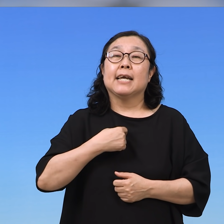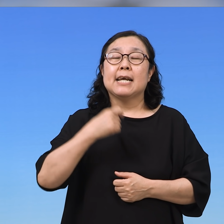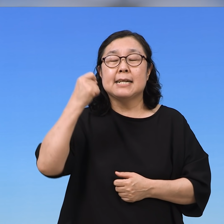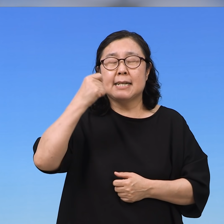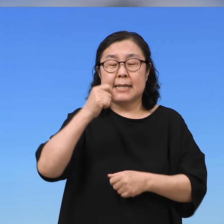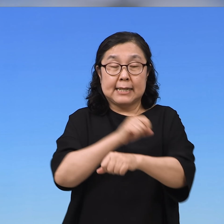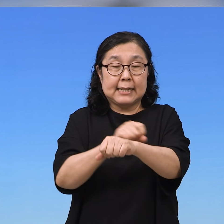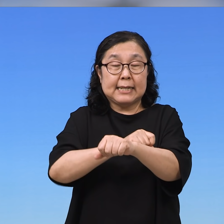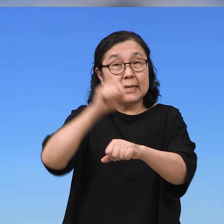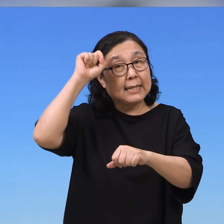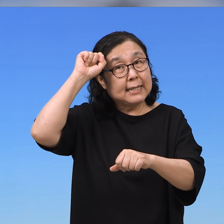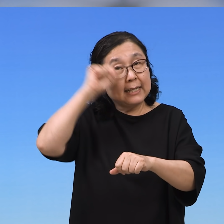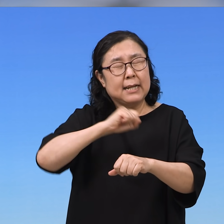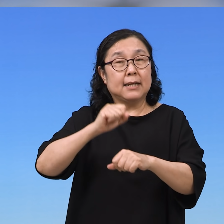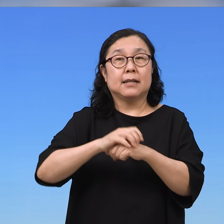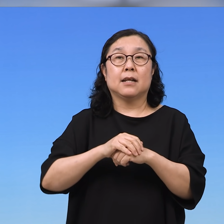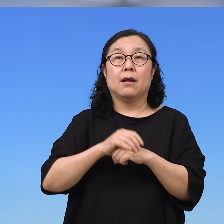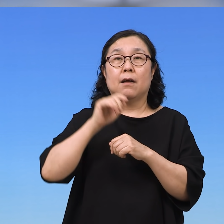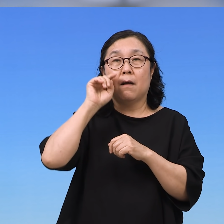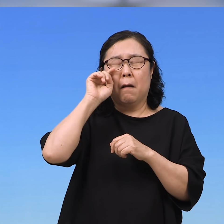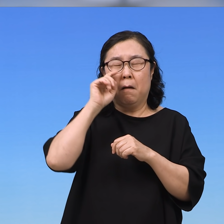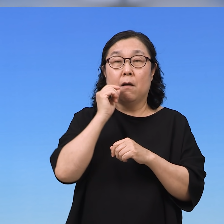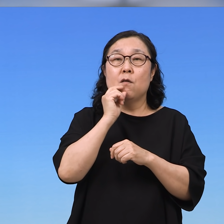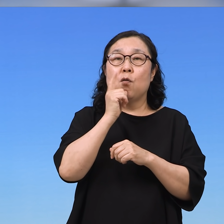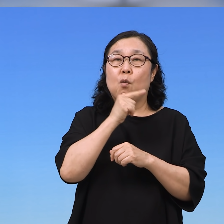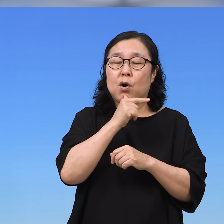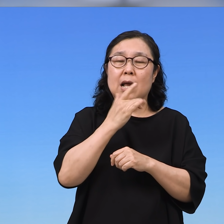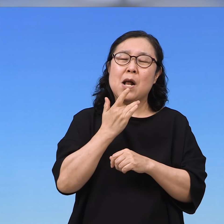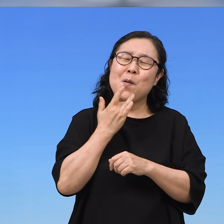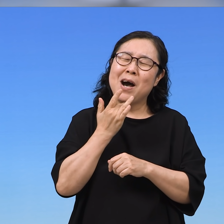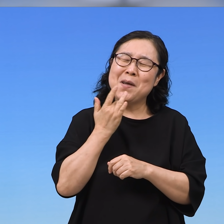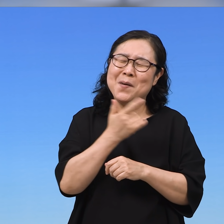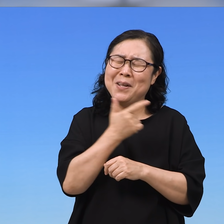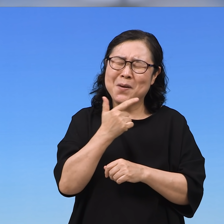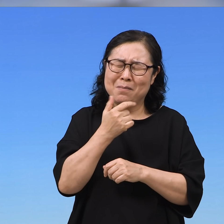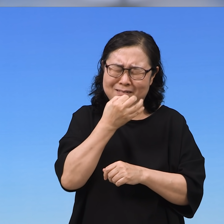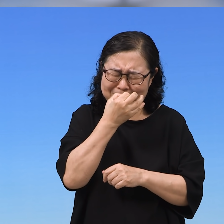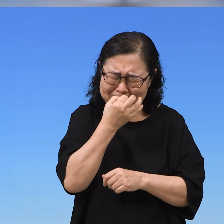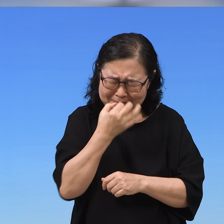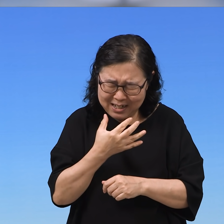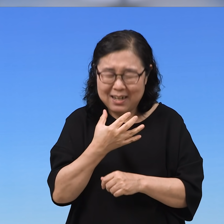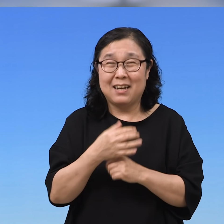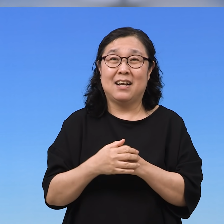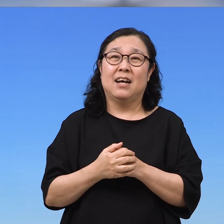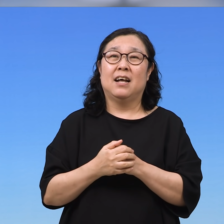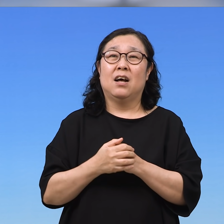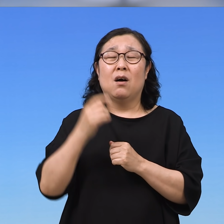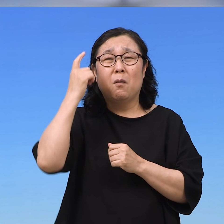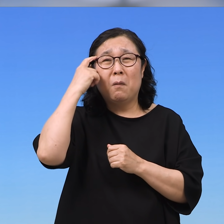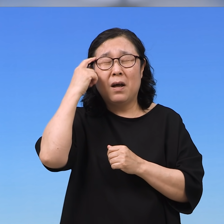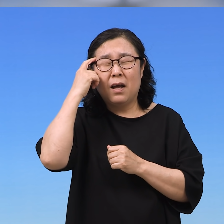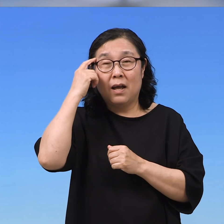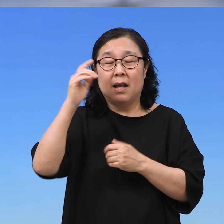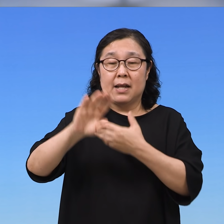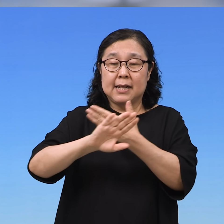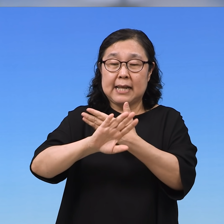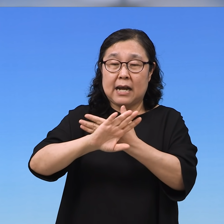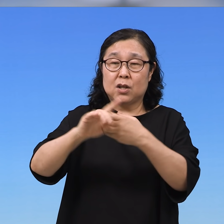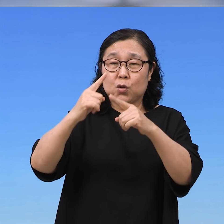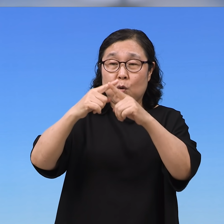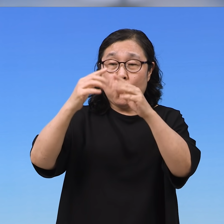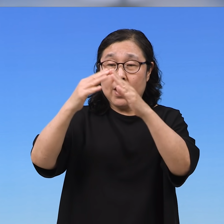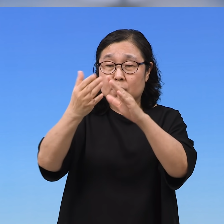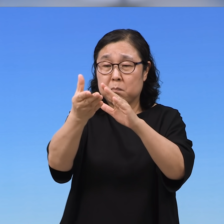저에게 이게 특세가요, 특별 새벽 부흥회가 월요일과 화요일 새벽이 제일 힘들어요. 외부 강사를